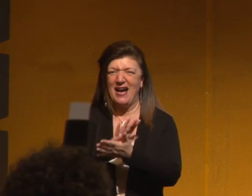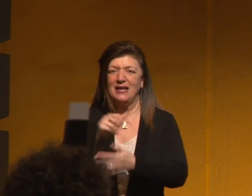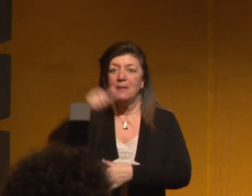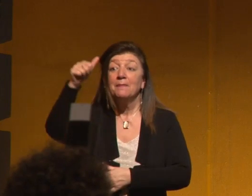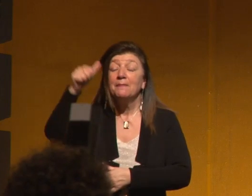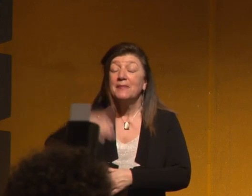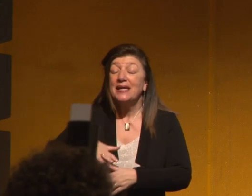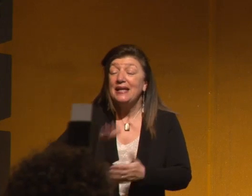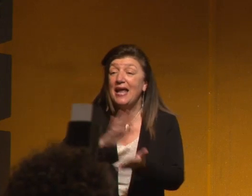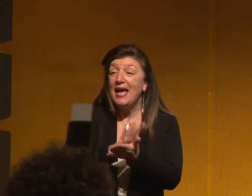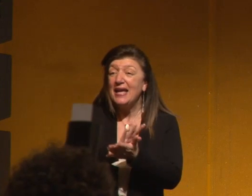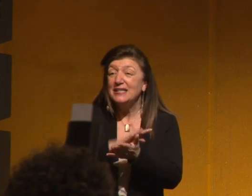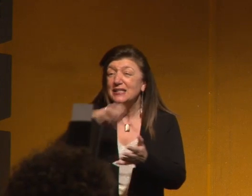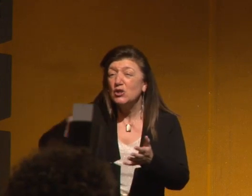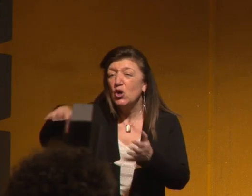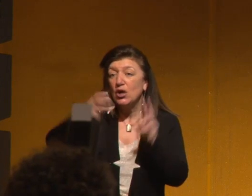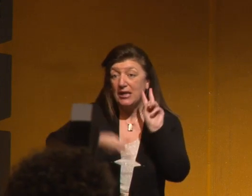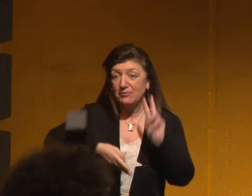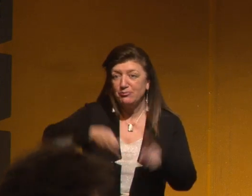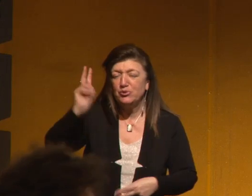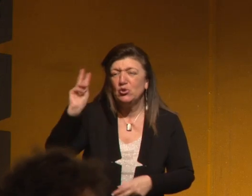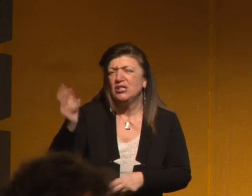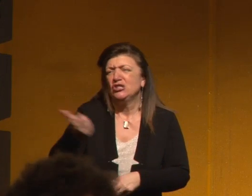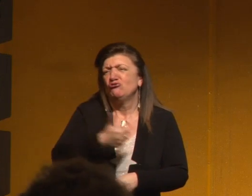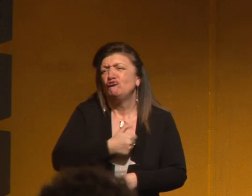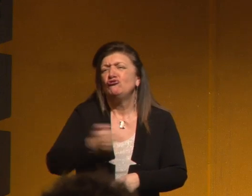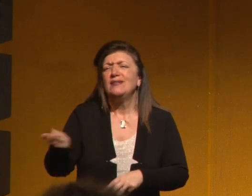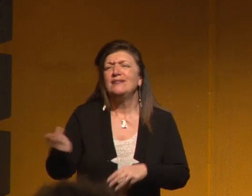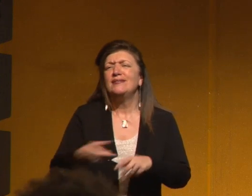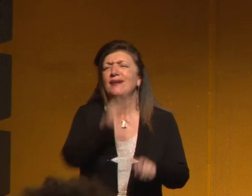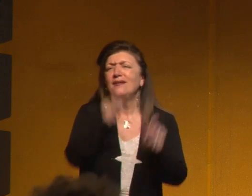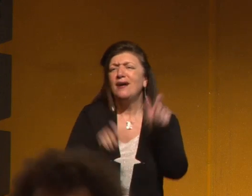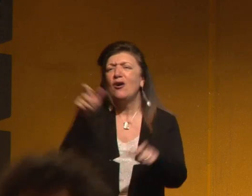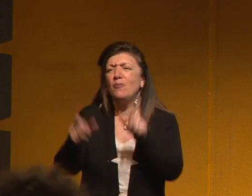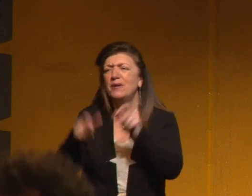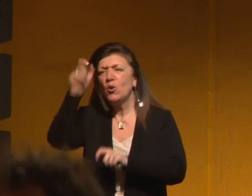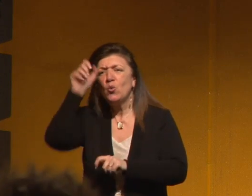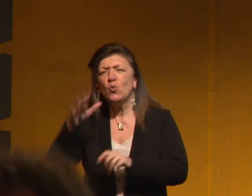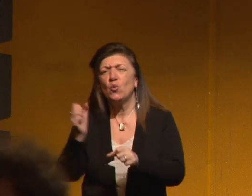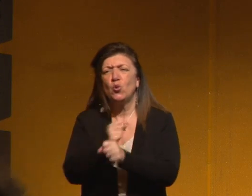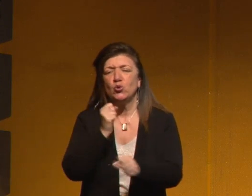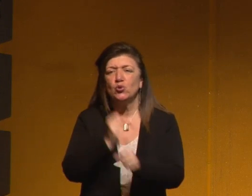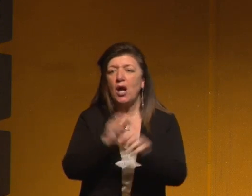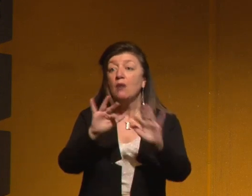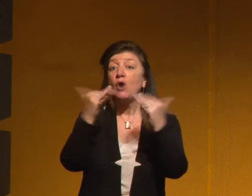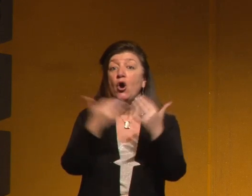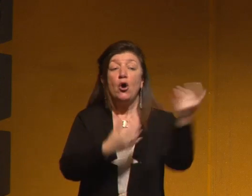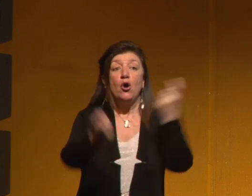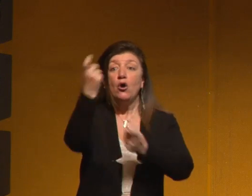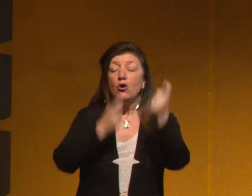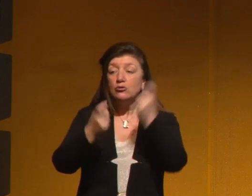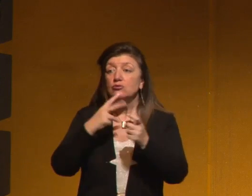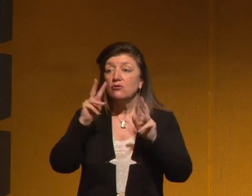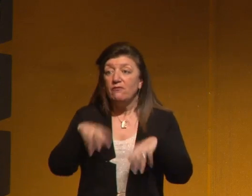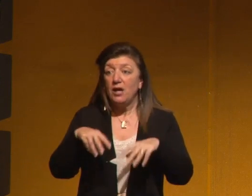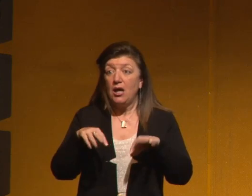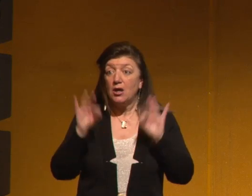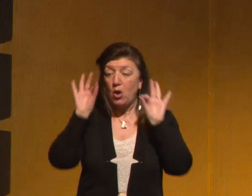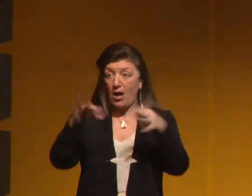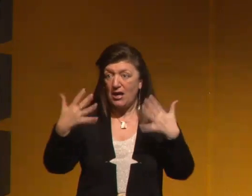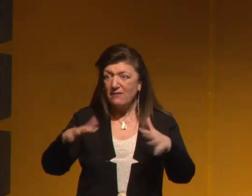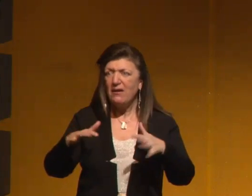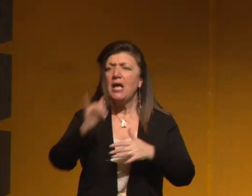editori centinaia gli operatori culturali provenienti da tutto il mondo addirittura da quest'anno stanno arrivando sono arrivati sono